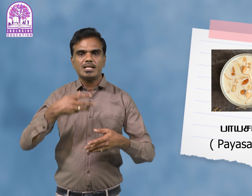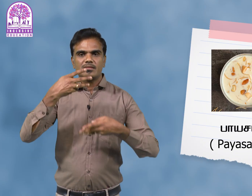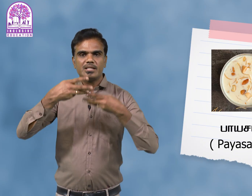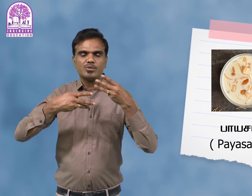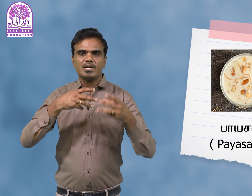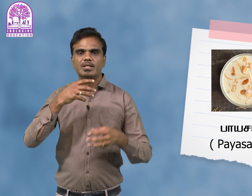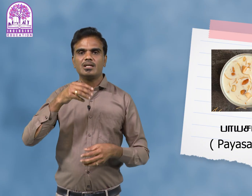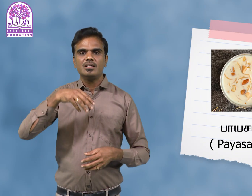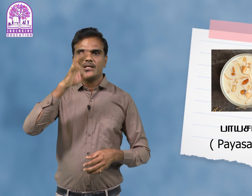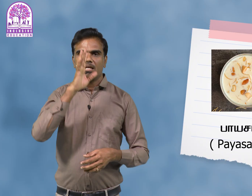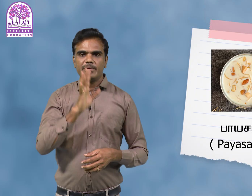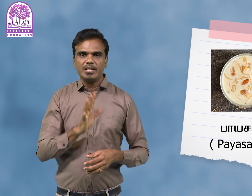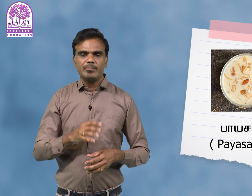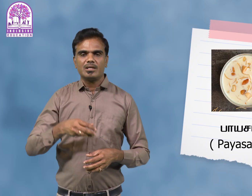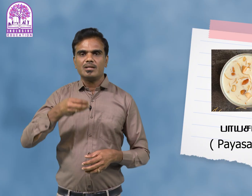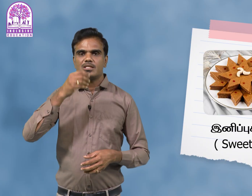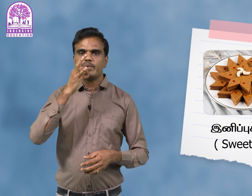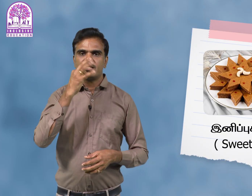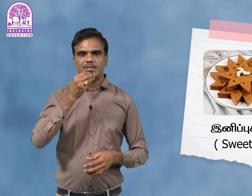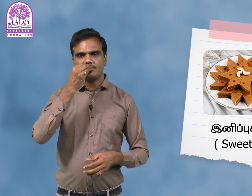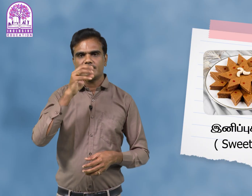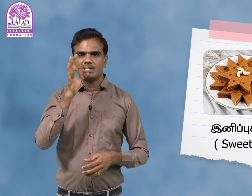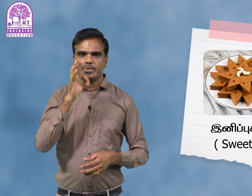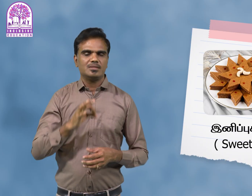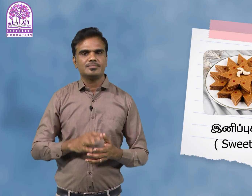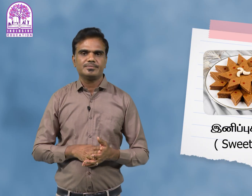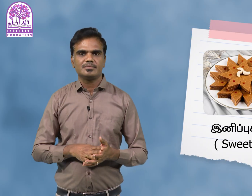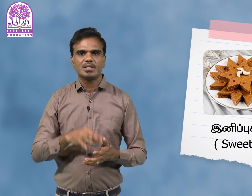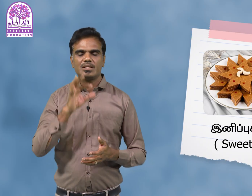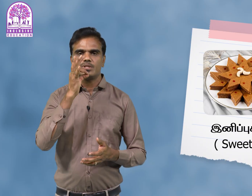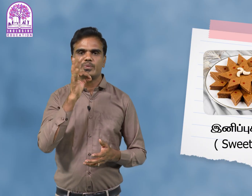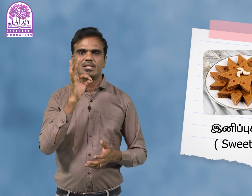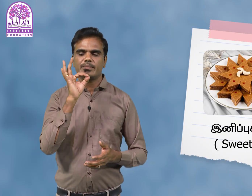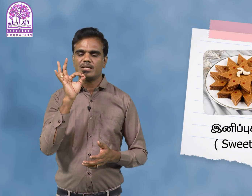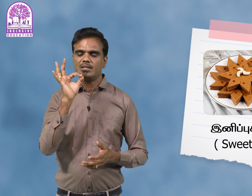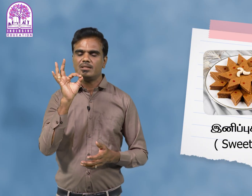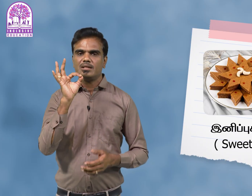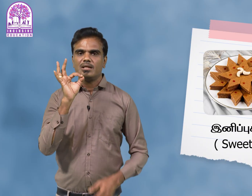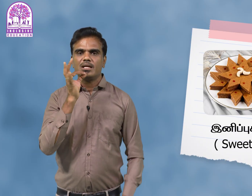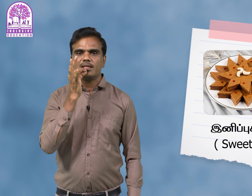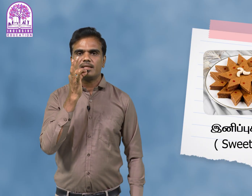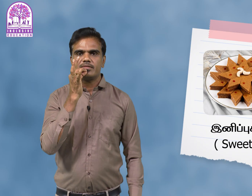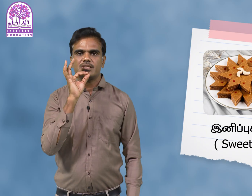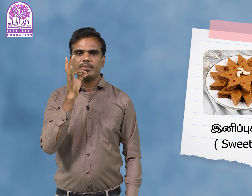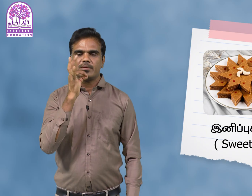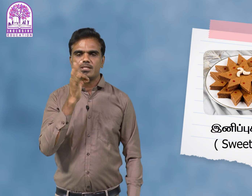பாயசத்துக்கு என்ன சொல்லுவாங்க அப்படின்னா இப்படி காமிப்பாங்க, ஸ்வீட் சாப்பிட்டேன், ஸ்வீட். இது வந்து ஸ்வீட். இங்கே பாருங்கள், இந்த இடத்துல வச்சுட்டு இப்படி காமிச்சிங்கன்னா